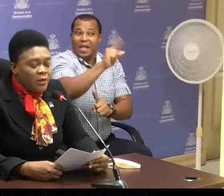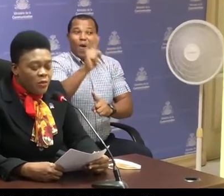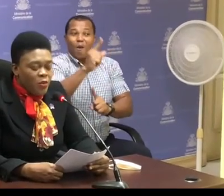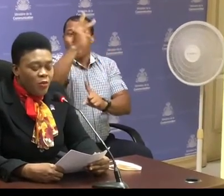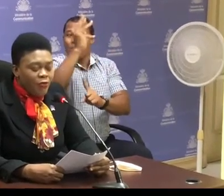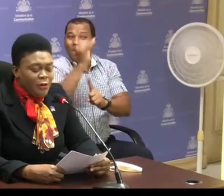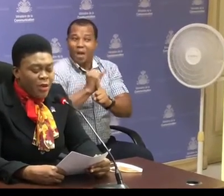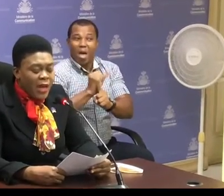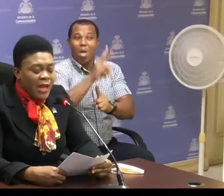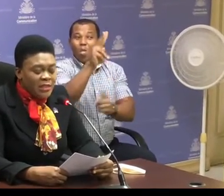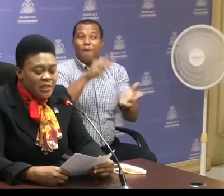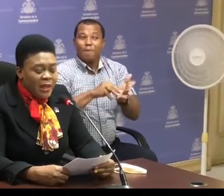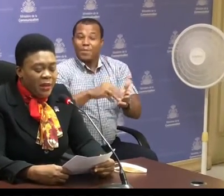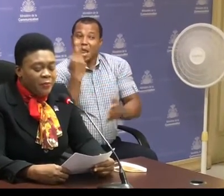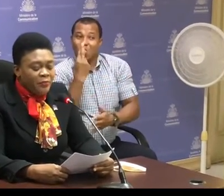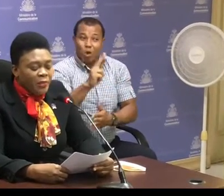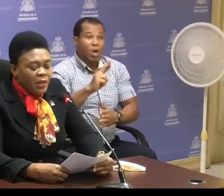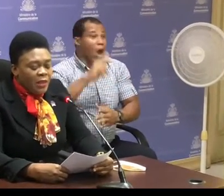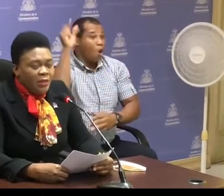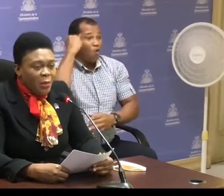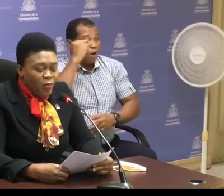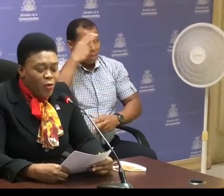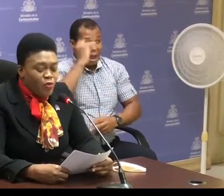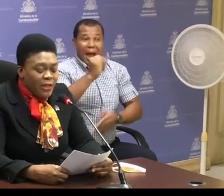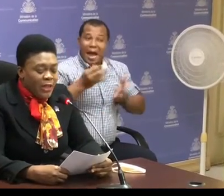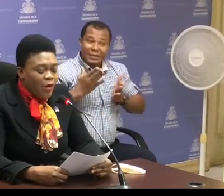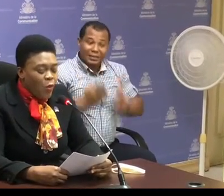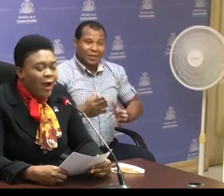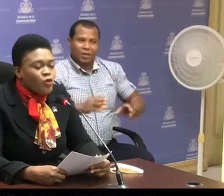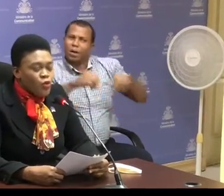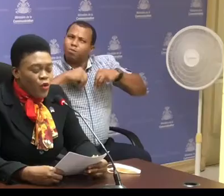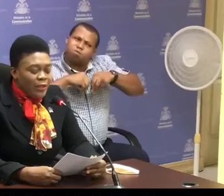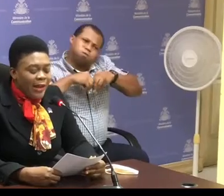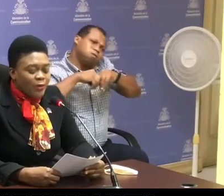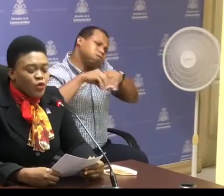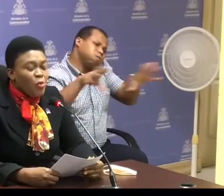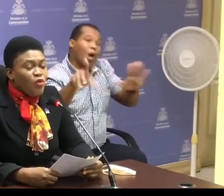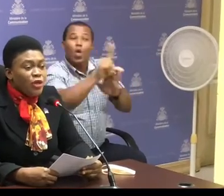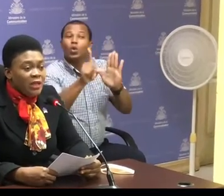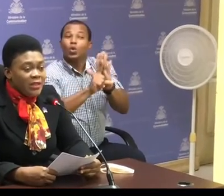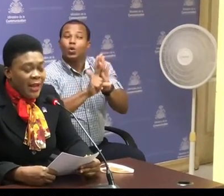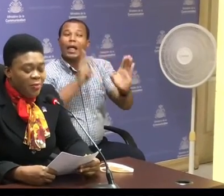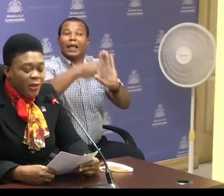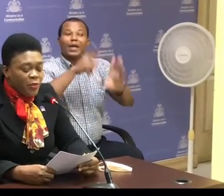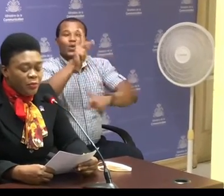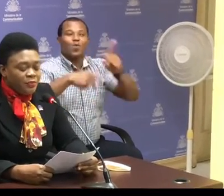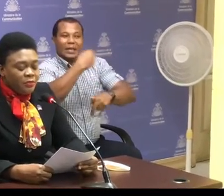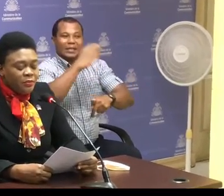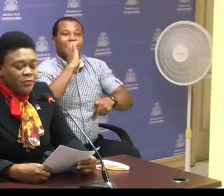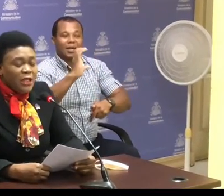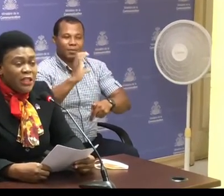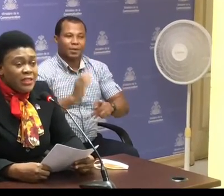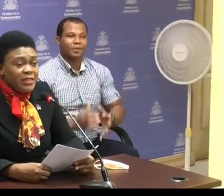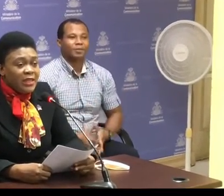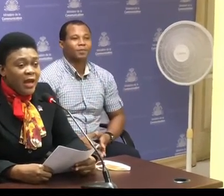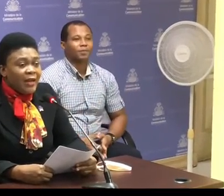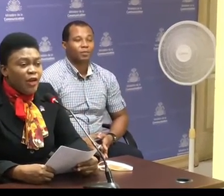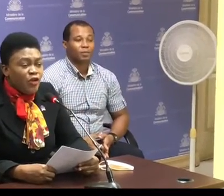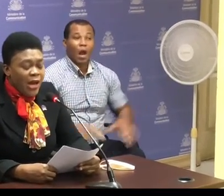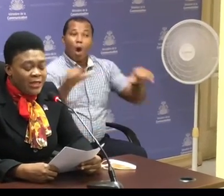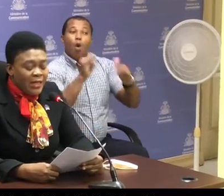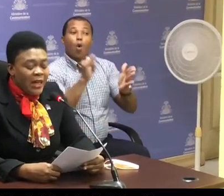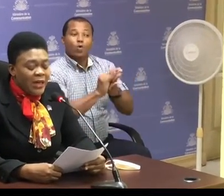2012, le gouvernement haïtien a promulgué la loi sur l'intégration des gens qui sont handicapés. Dans ce sens,